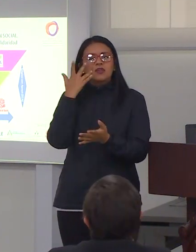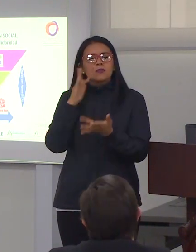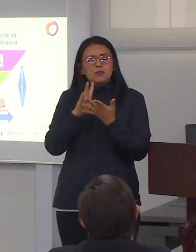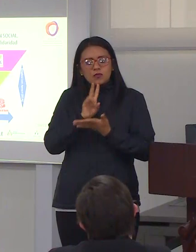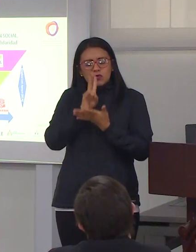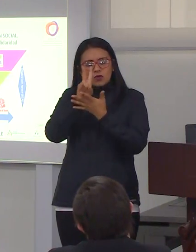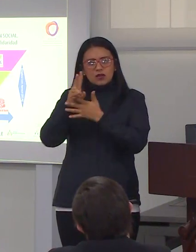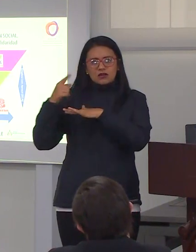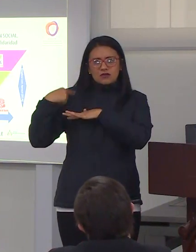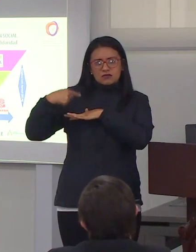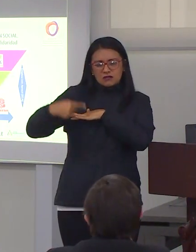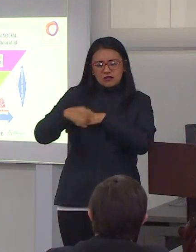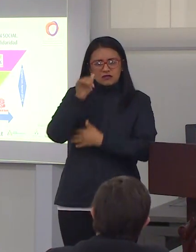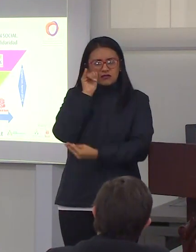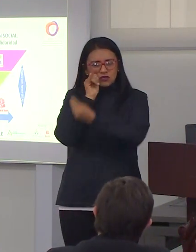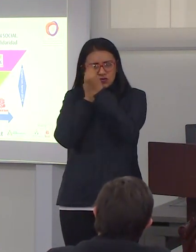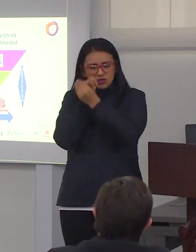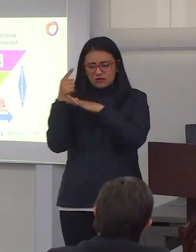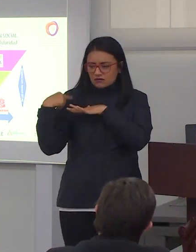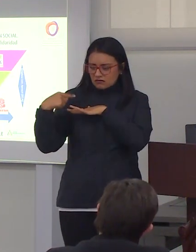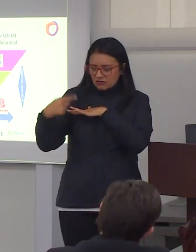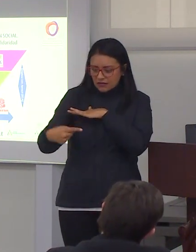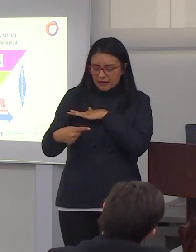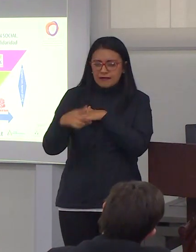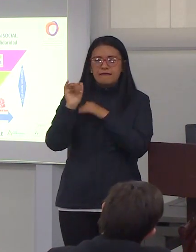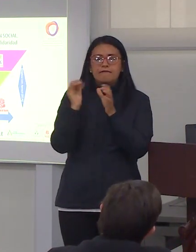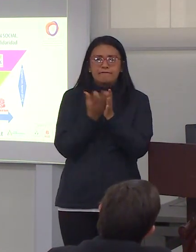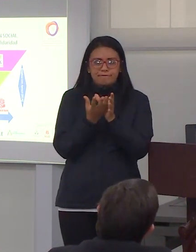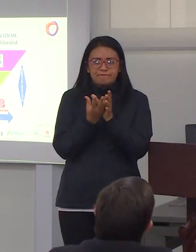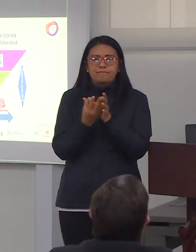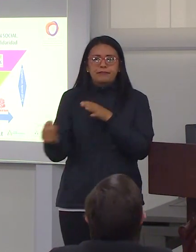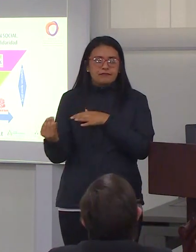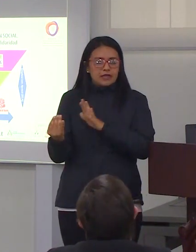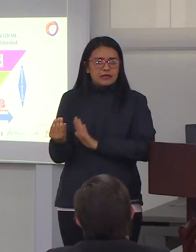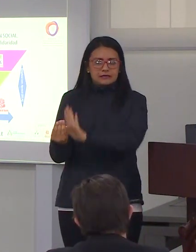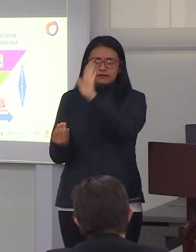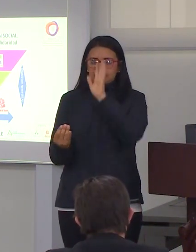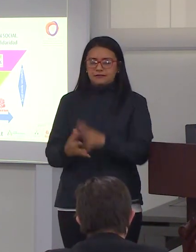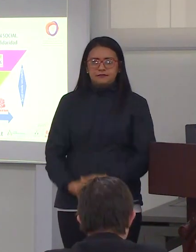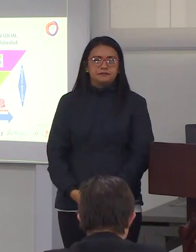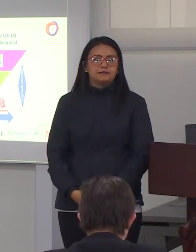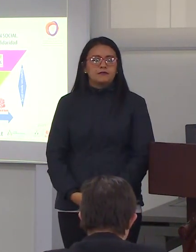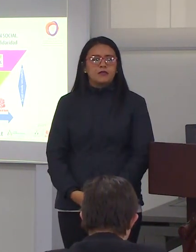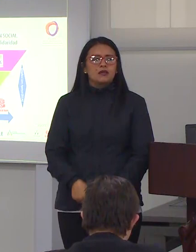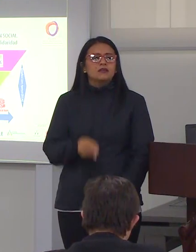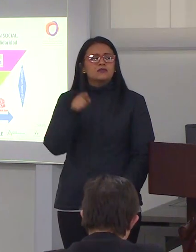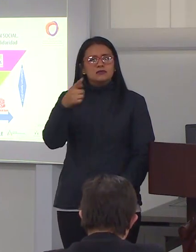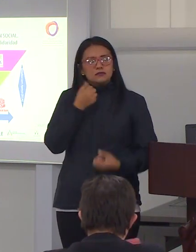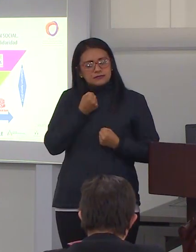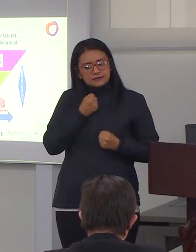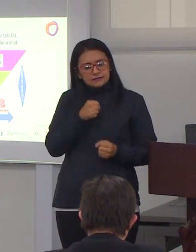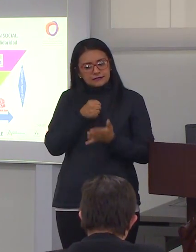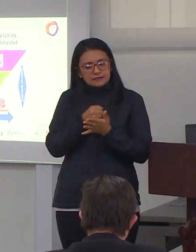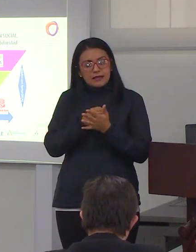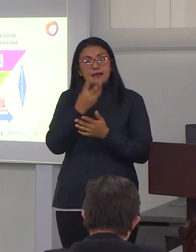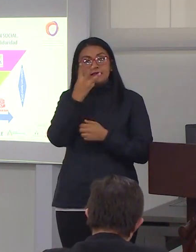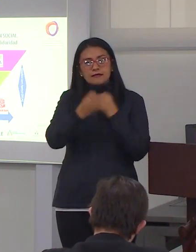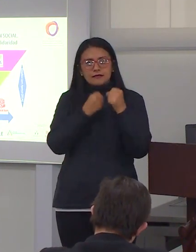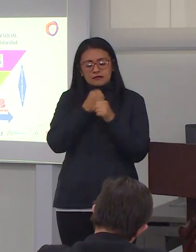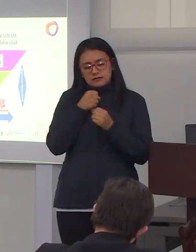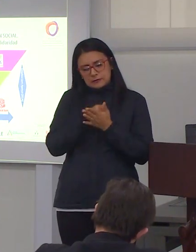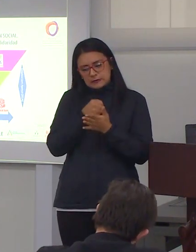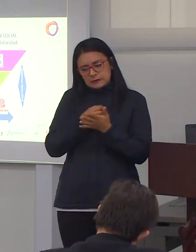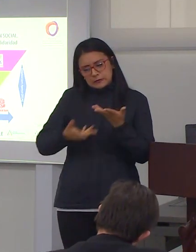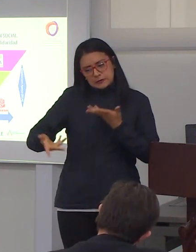modelo tradicional económico que de todas maneras es excluyente por naturaleza. Venimos haciendo un esfuerzo de tres años de